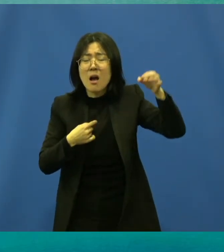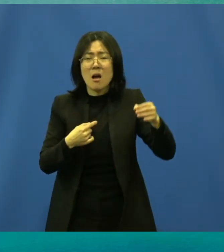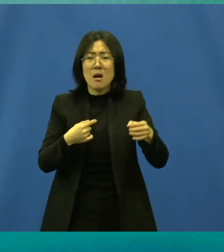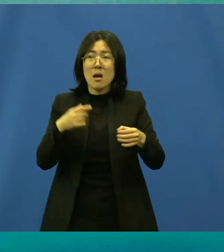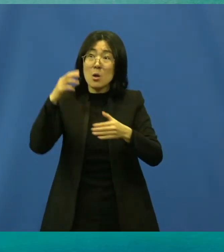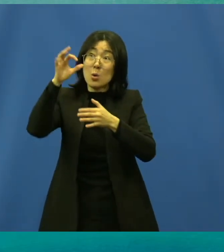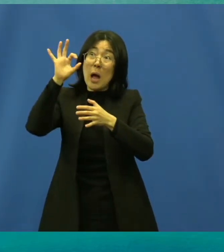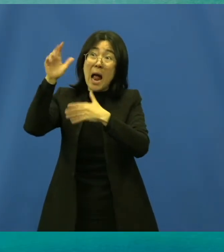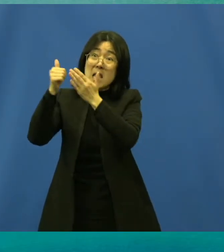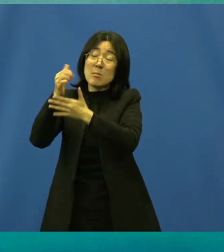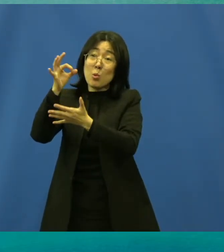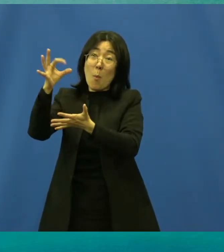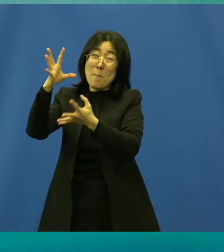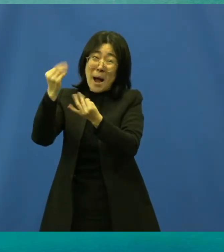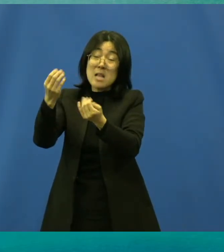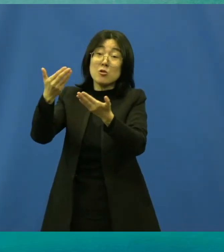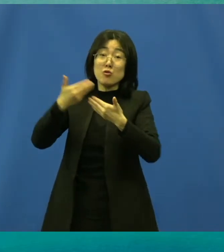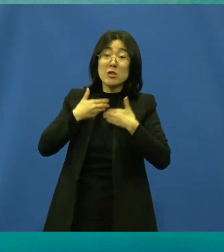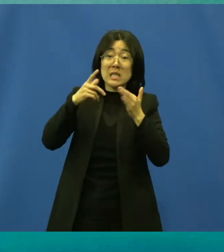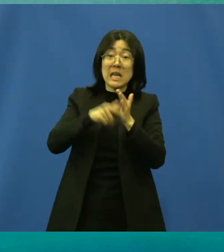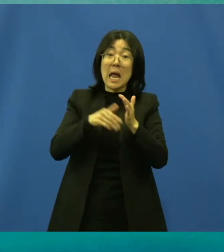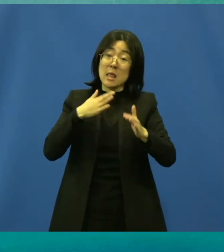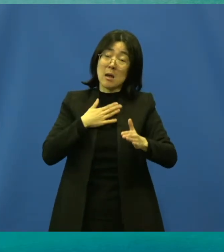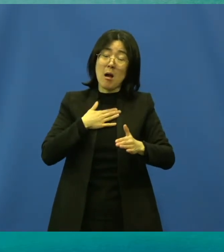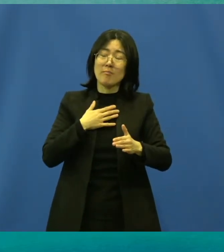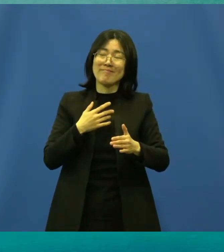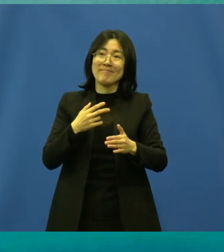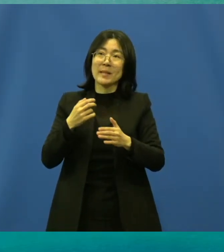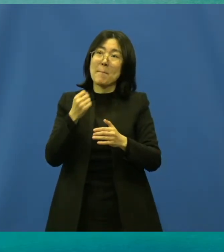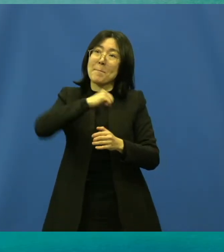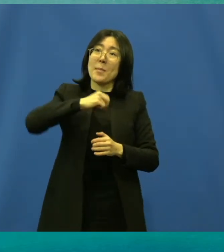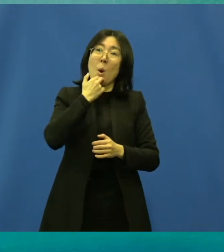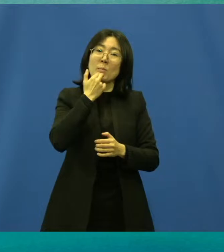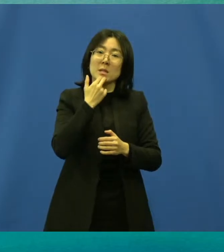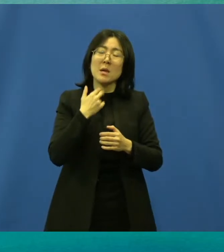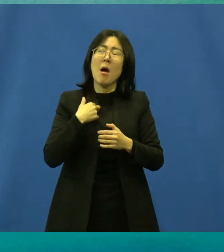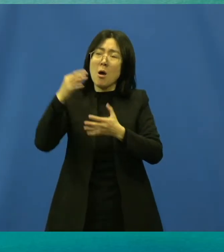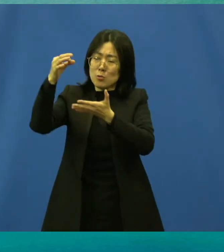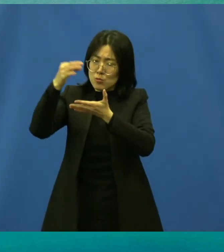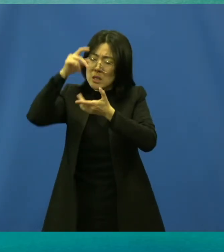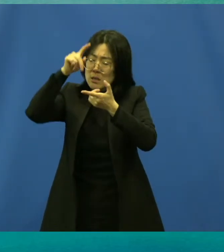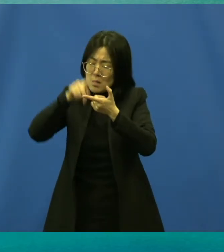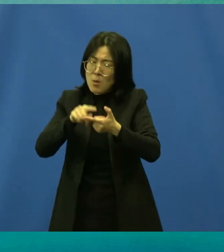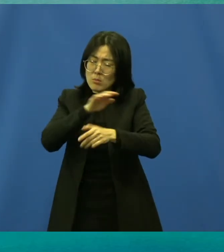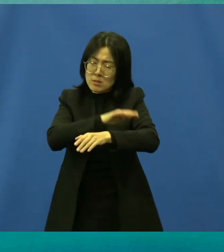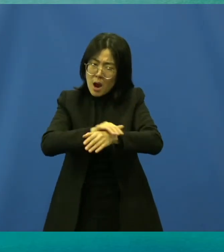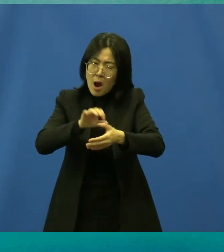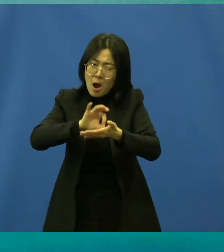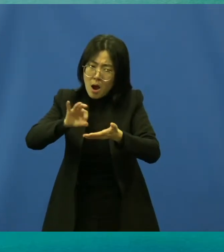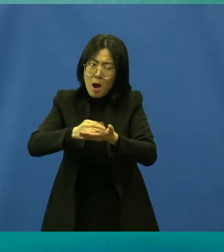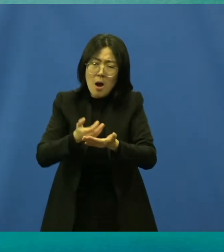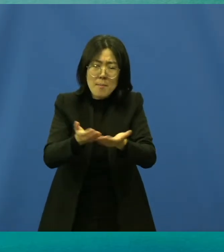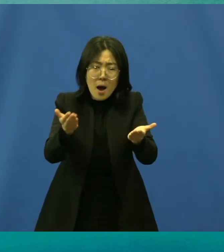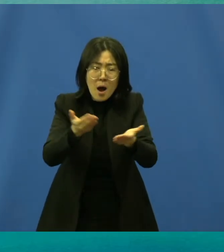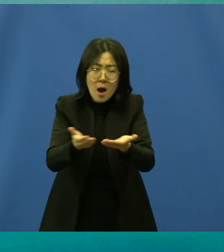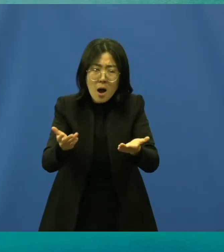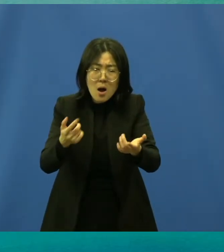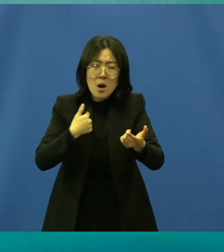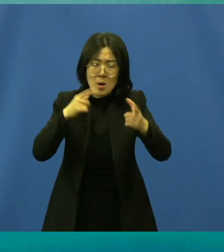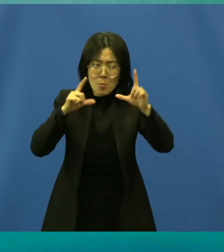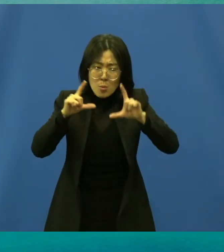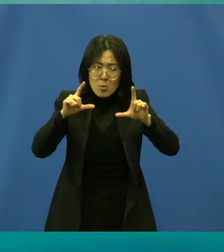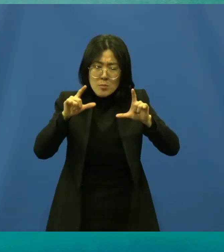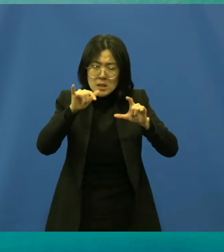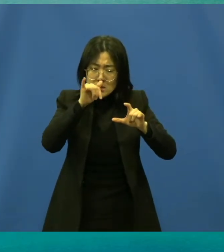사람인지. 여러분, 돈이 많으면 좋은 거예요, 여러분? 그렇지 않아요, 여러분. 오히려 재정적인 어려움이